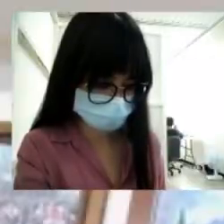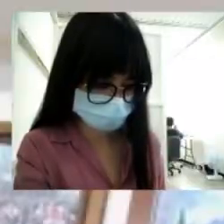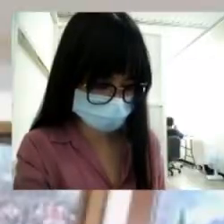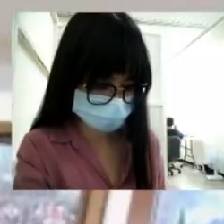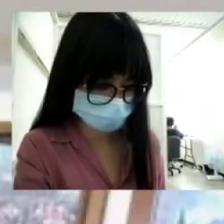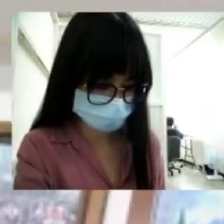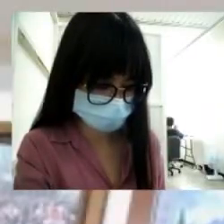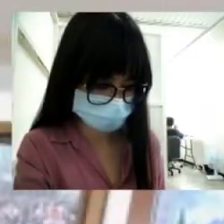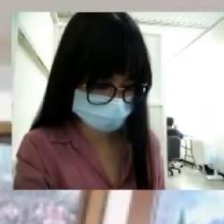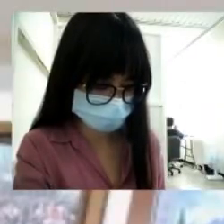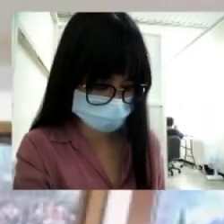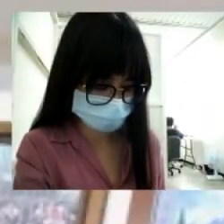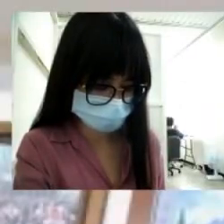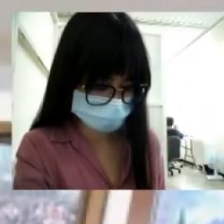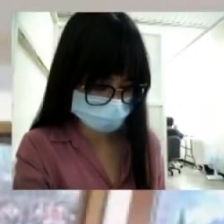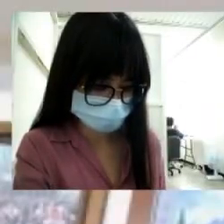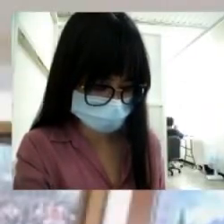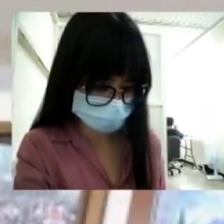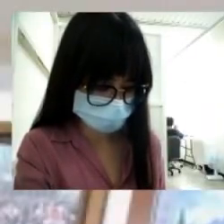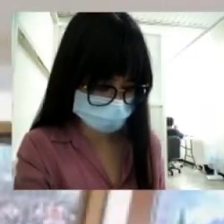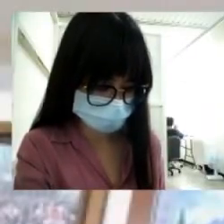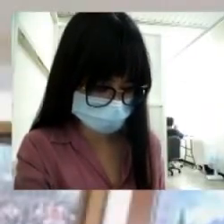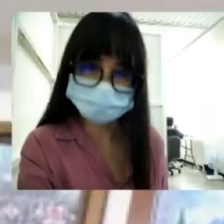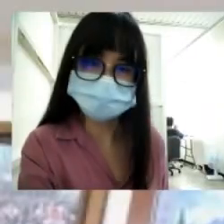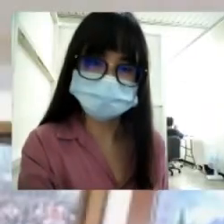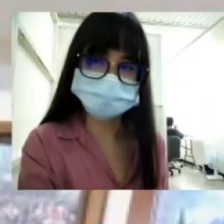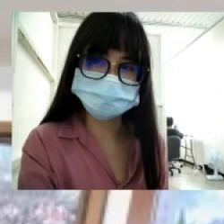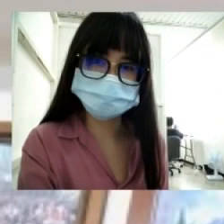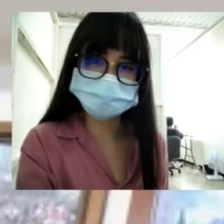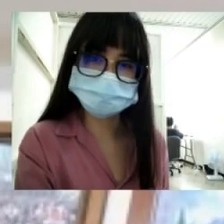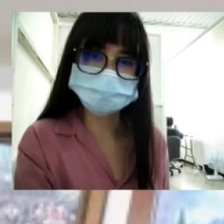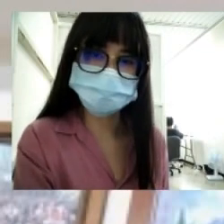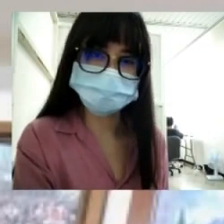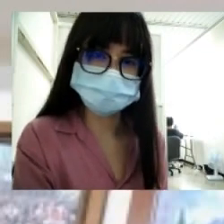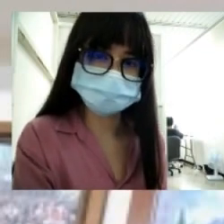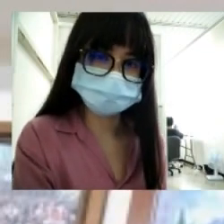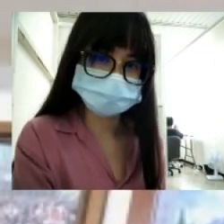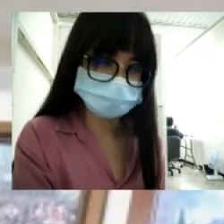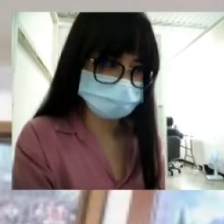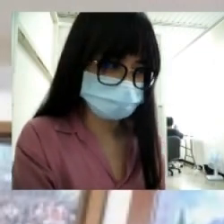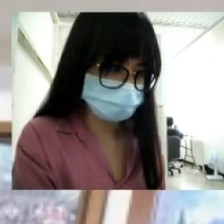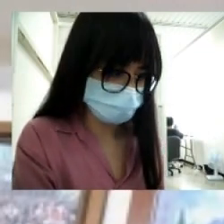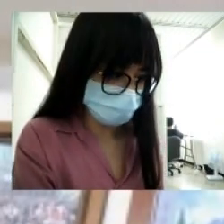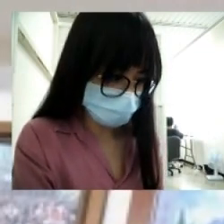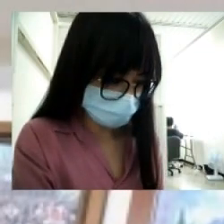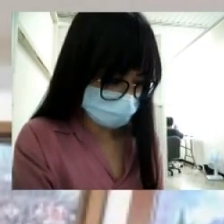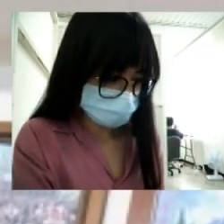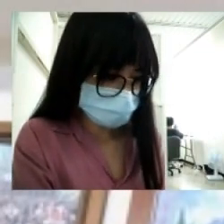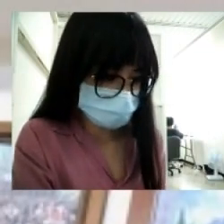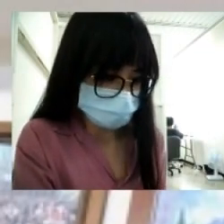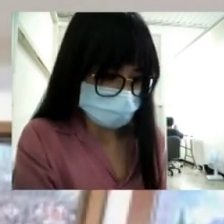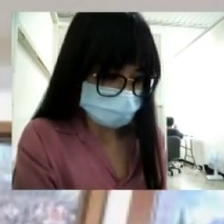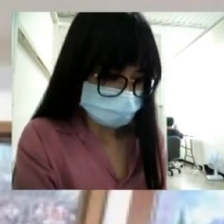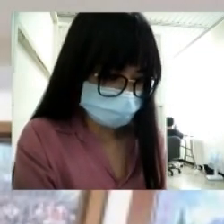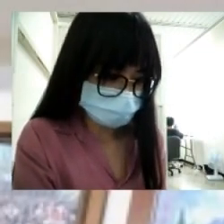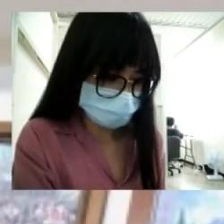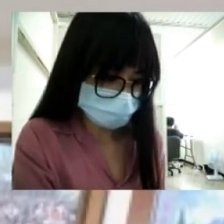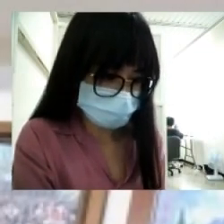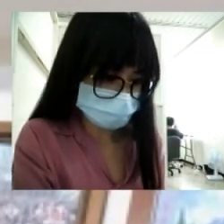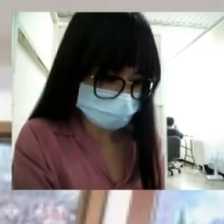都没有。但银行要的是这些东西，但教育部说有啊，银行说没有啊，所以我们到现在还没有人用补习班